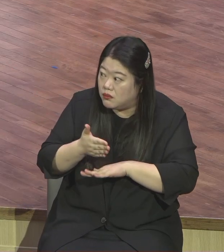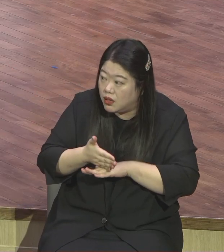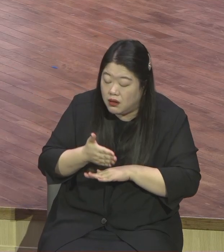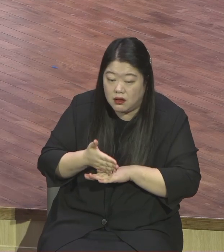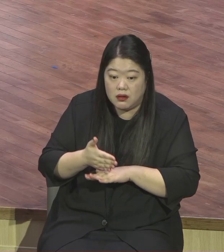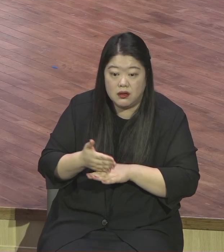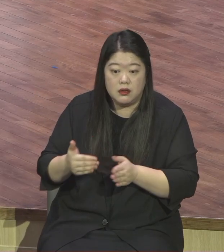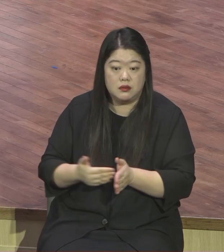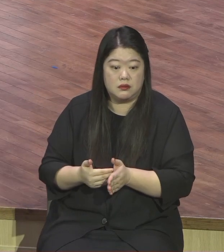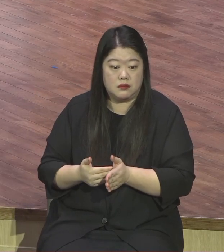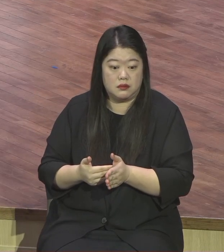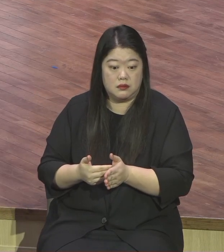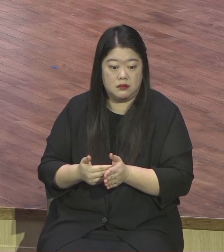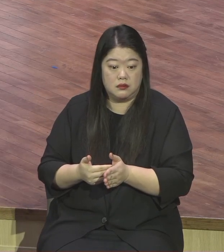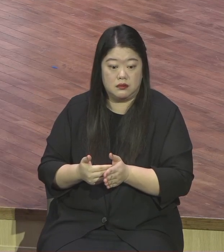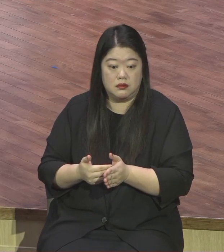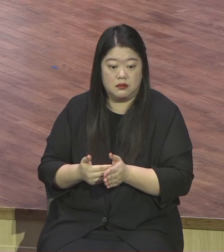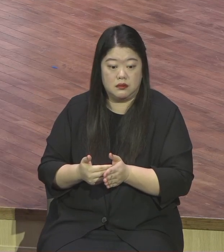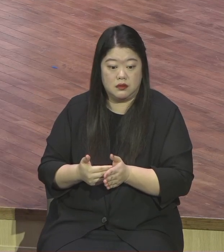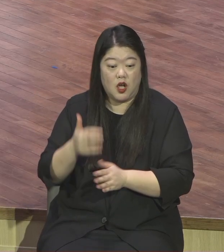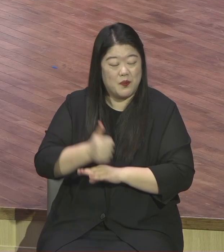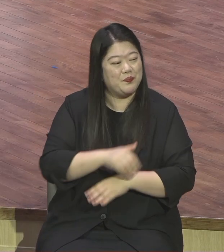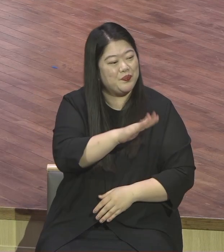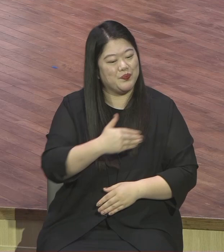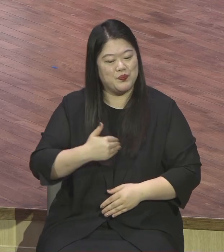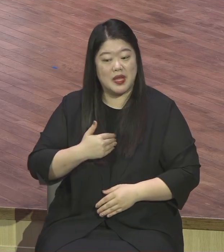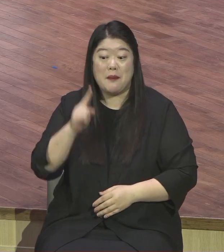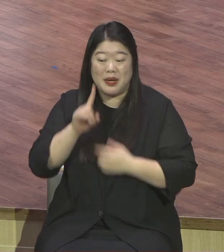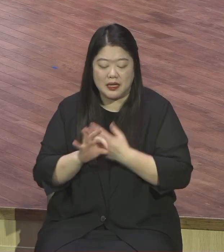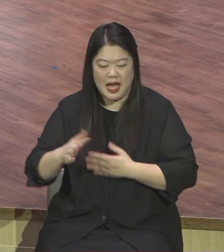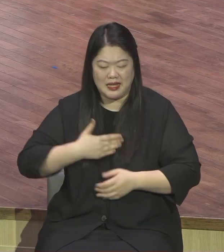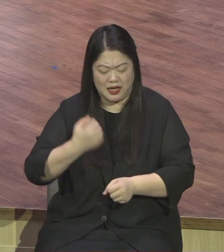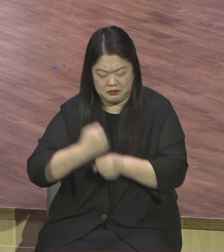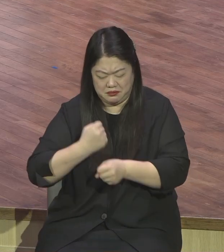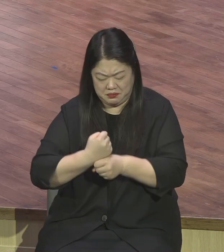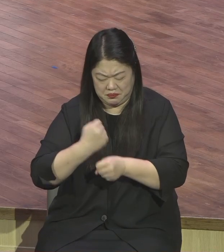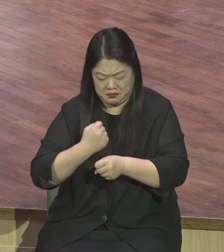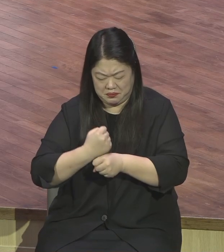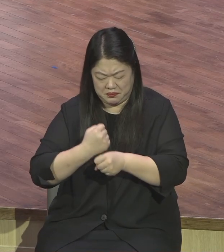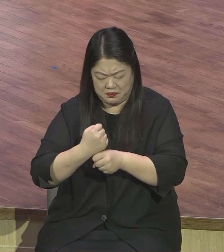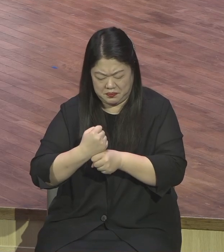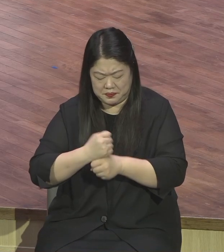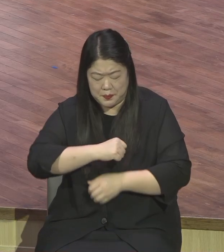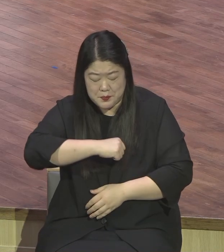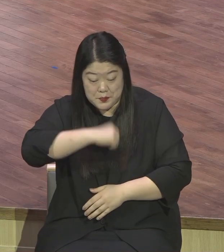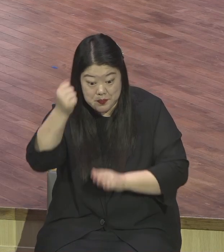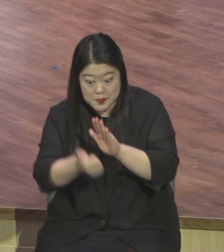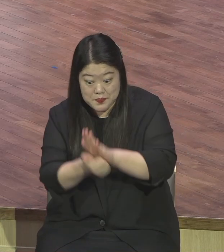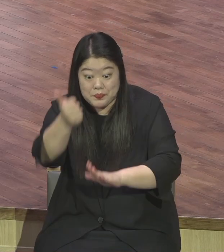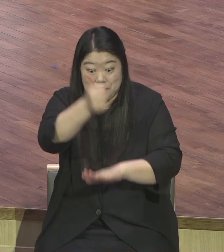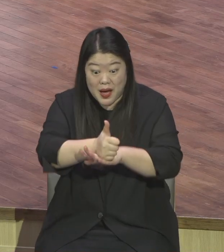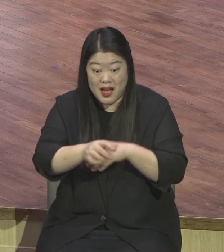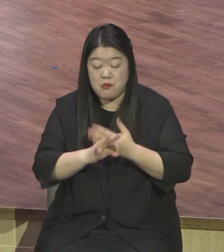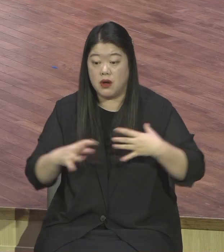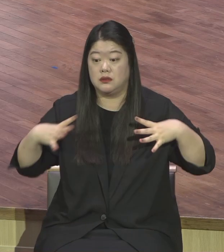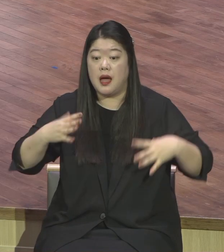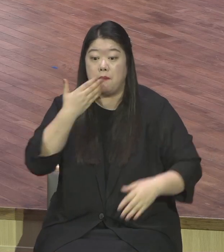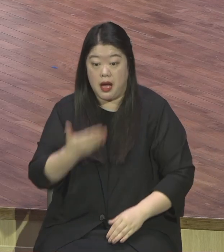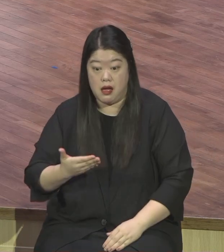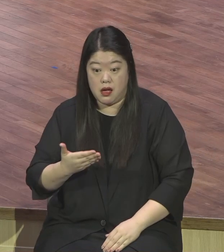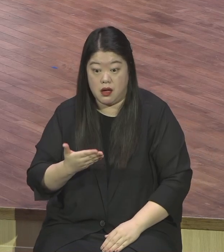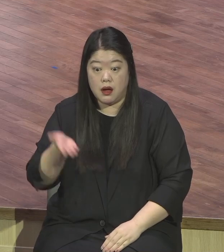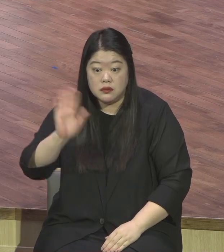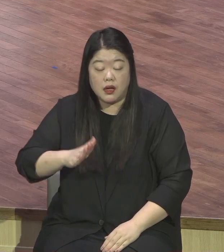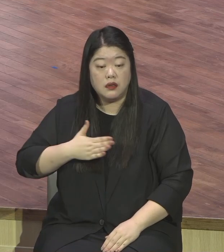그러니까 우리는 뭐요? 자랑할 것도 없어요. 우리가 왜 자랑합니까? 우리가 뭘 했다고? 잘할 것도 없고 교만할 것도